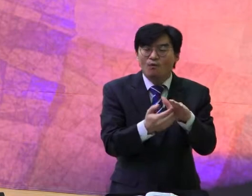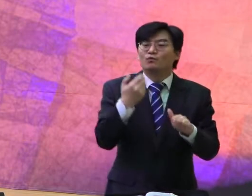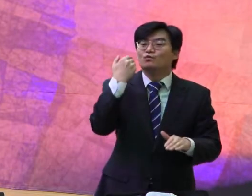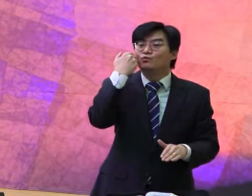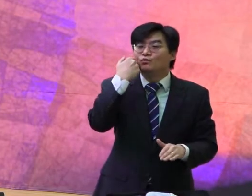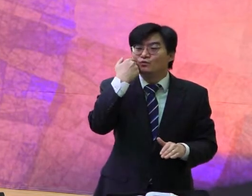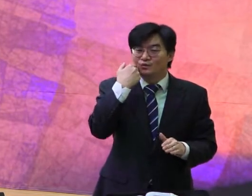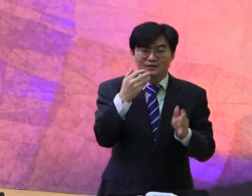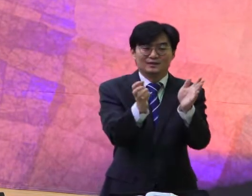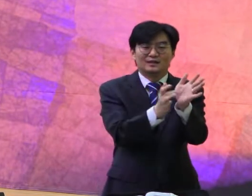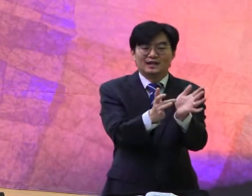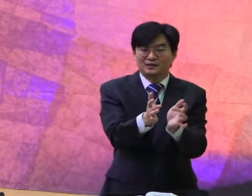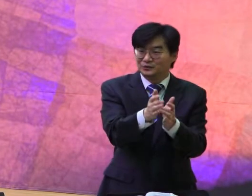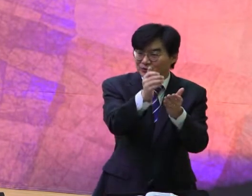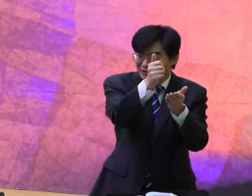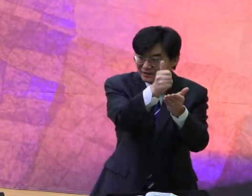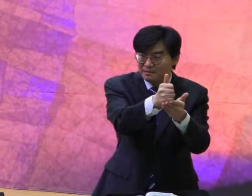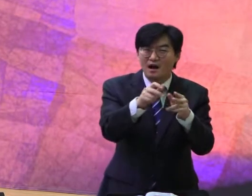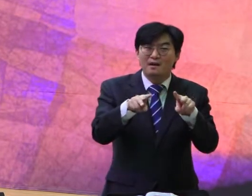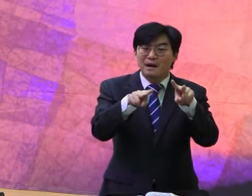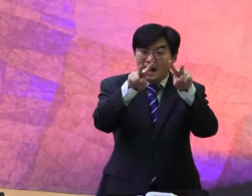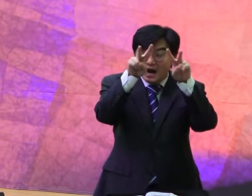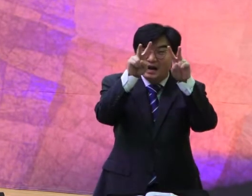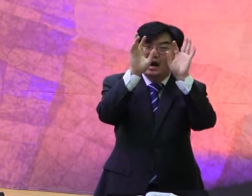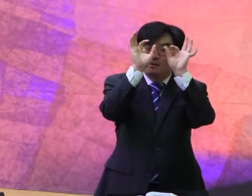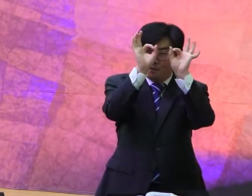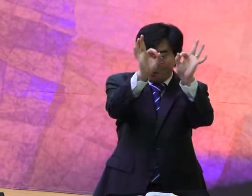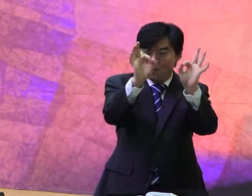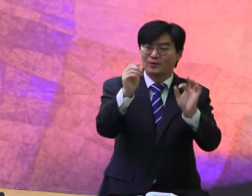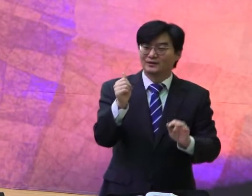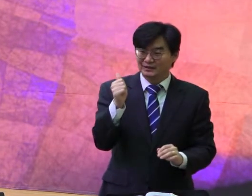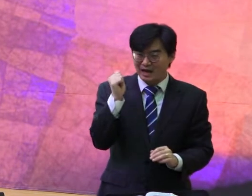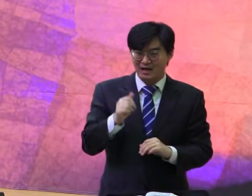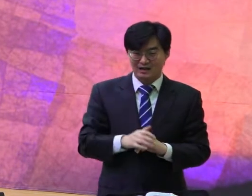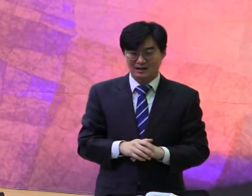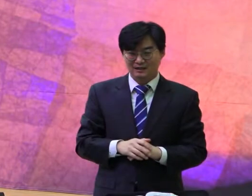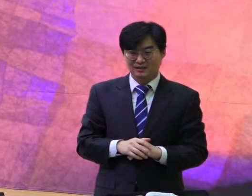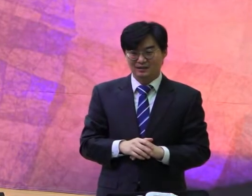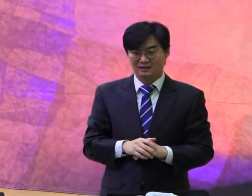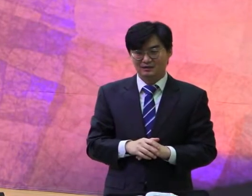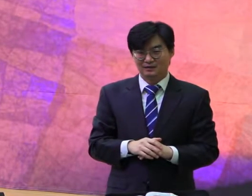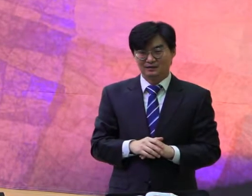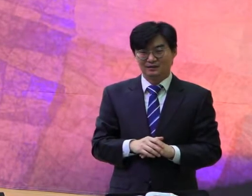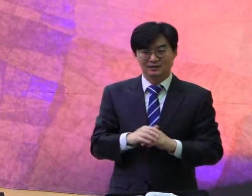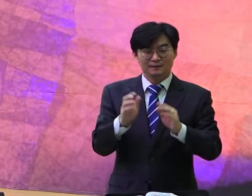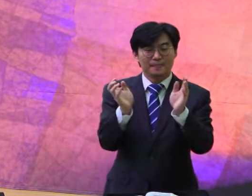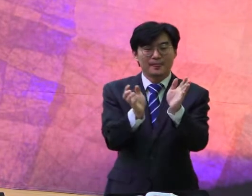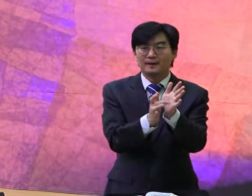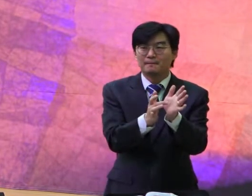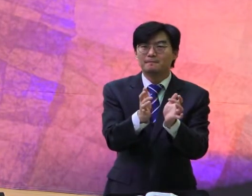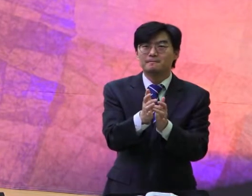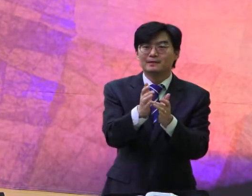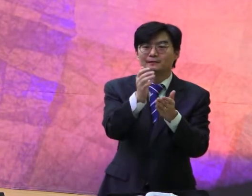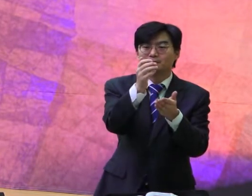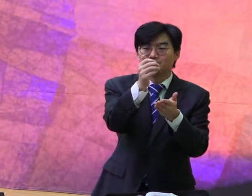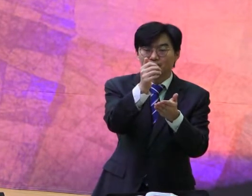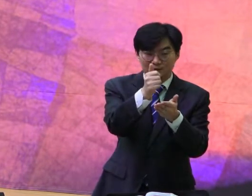바라보라. 그 다음에 이어지는 말이, 그는 그 앞에 있는 기쁨을 위하여 십자가를